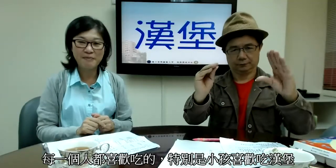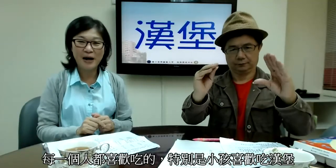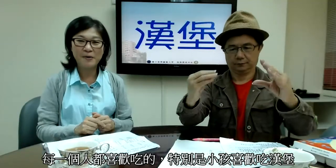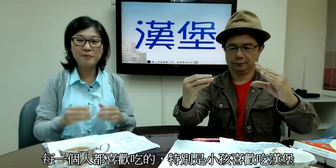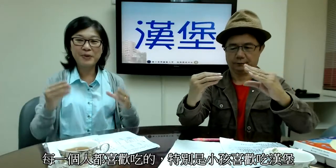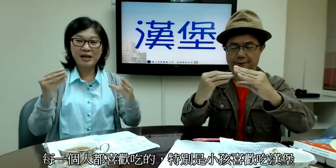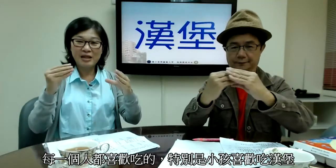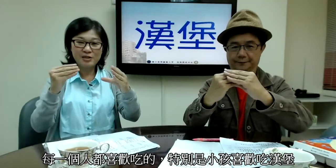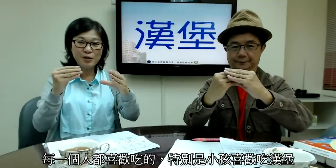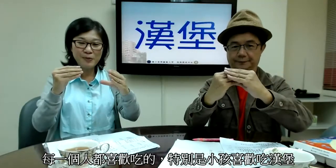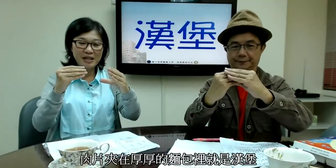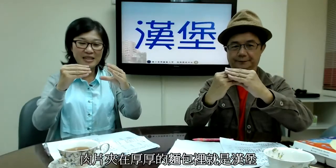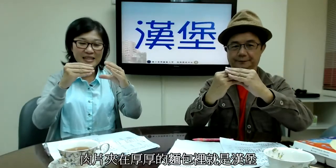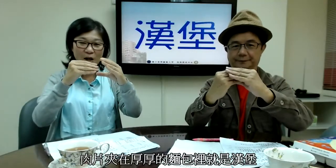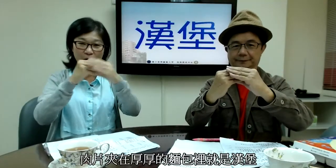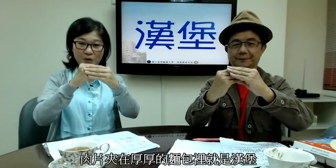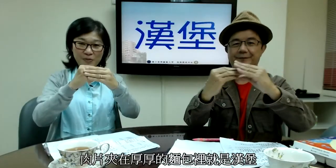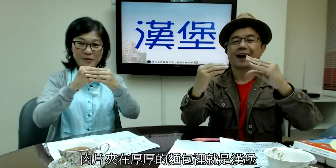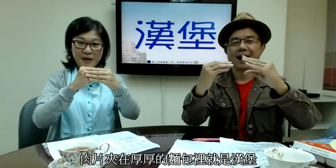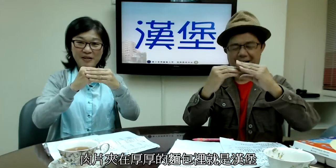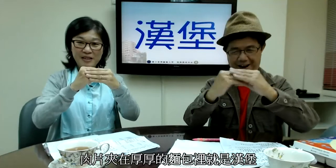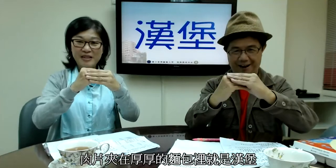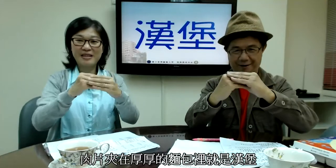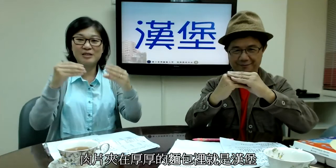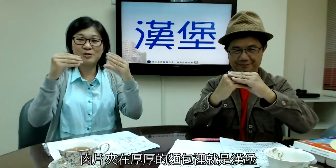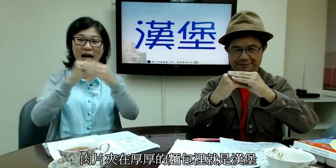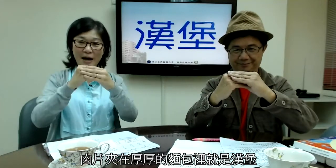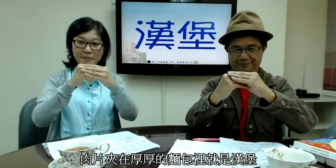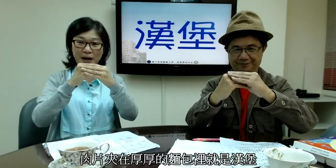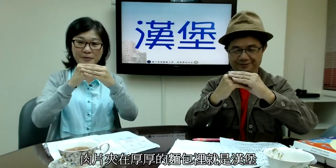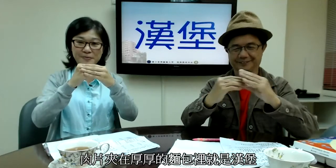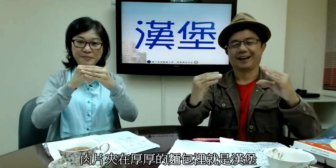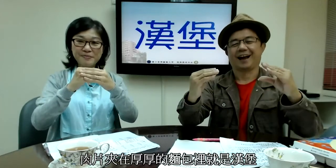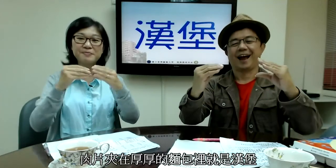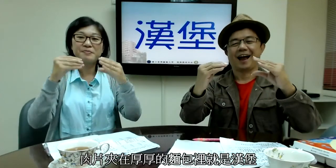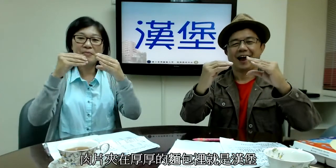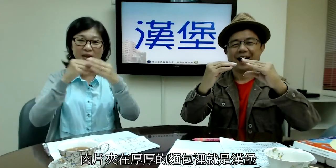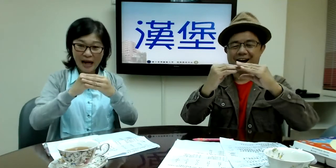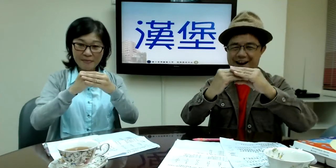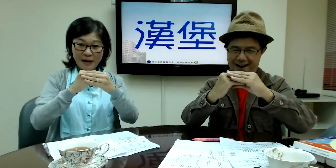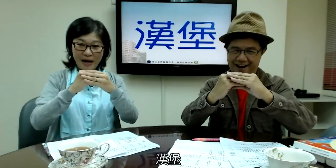堡，肉片夹在厚厚的面包里，就是汉堡。汉堡，